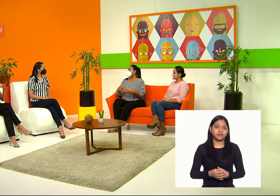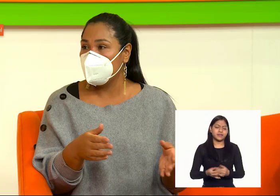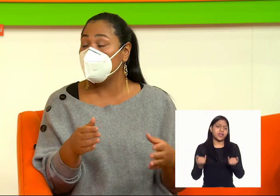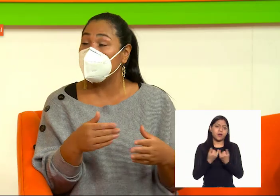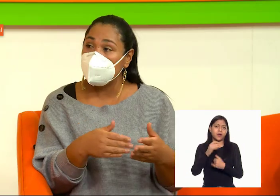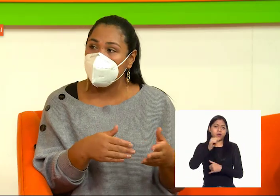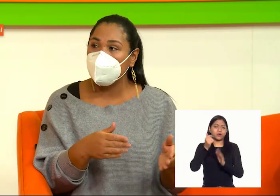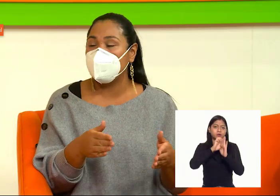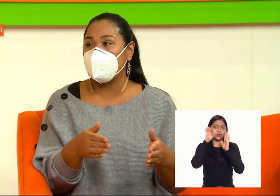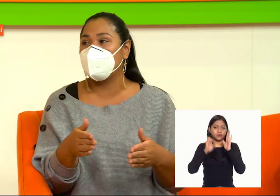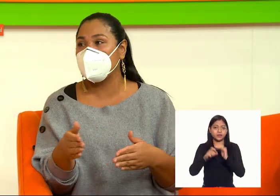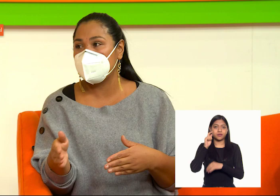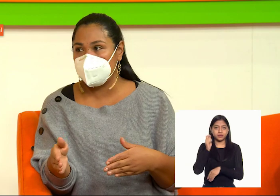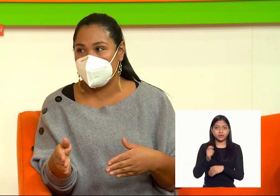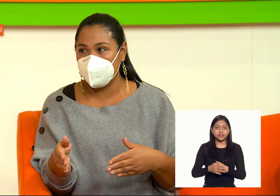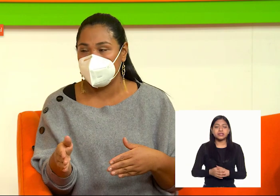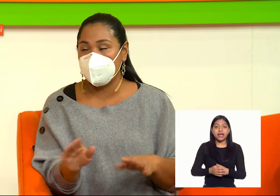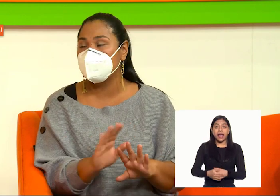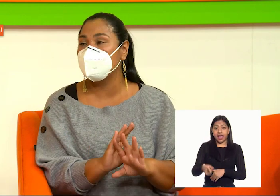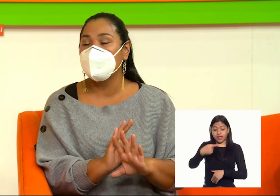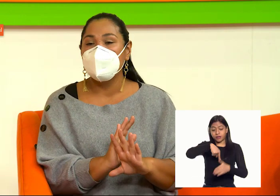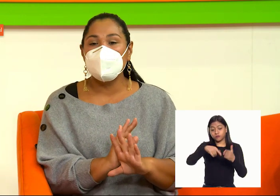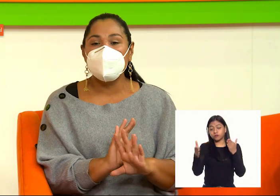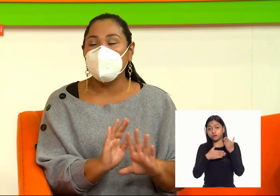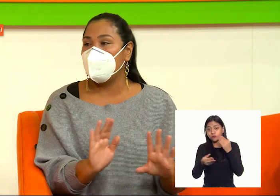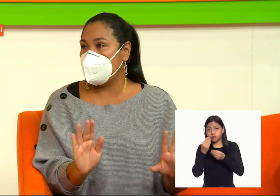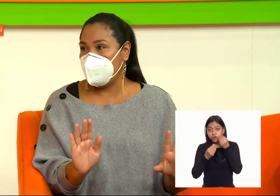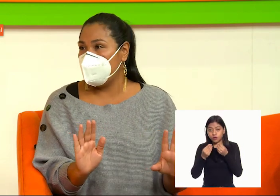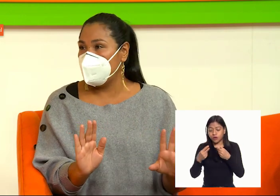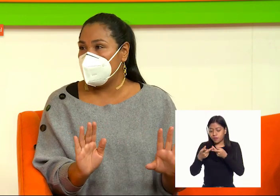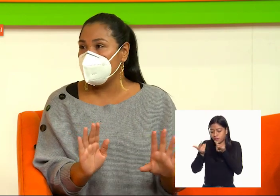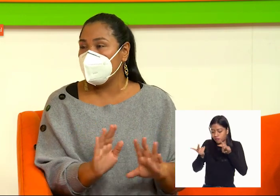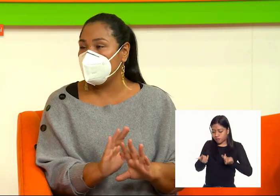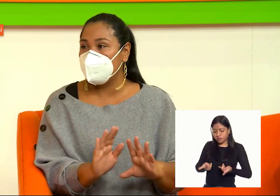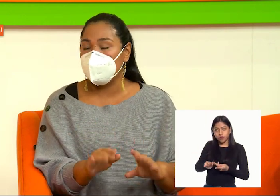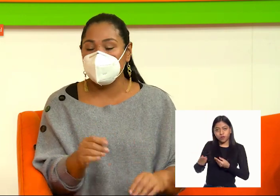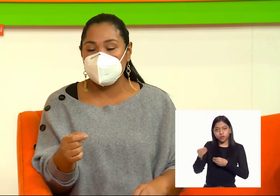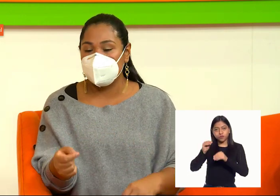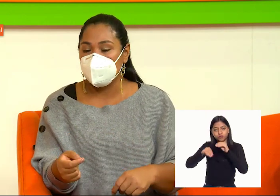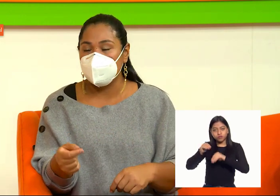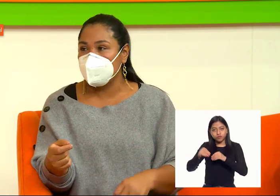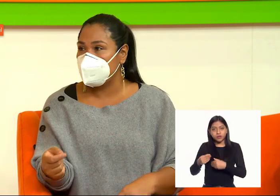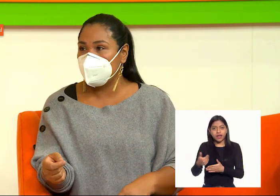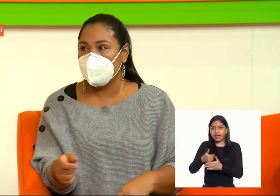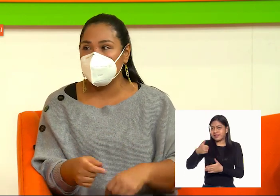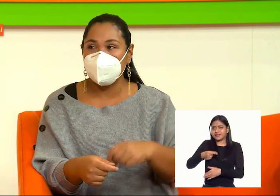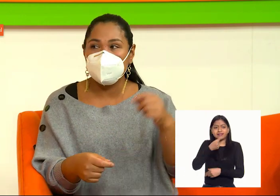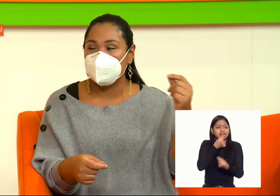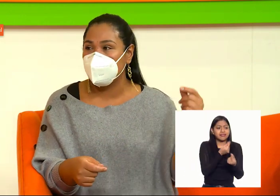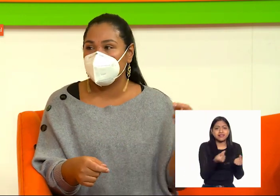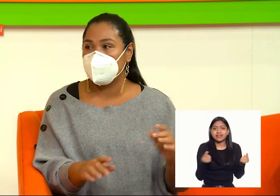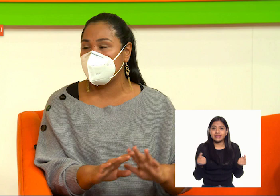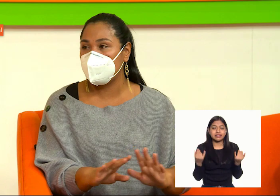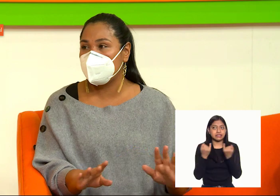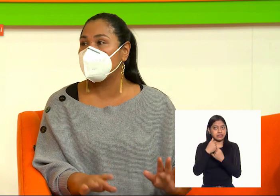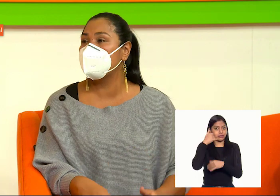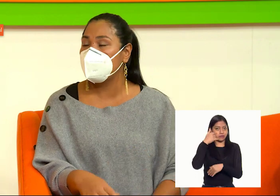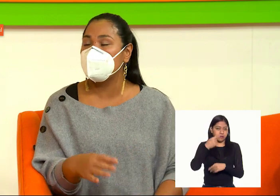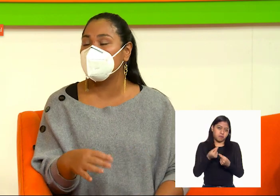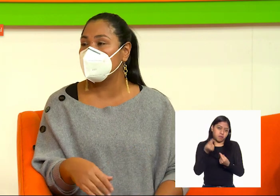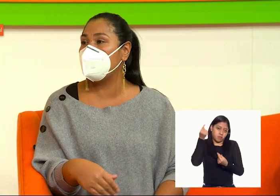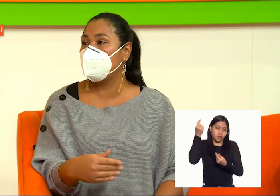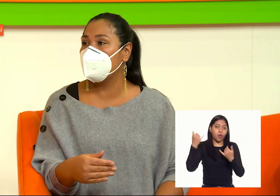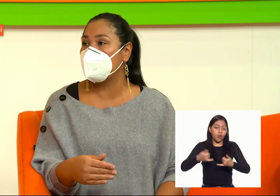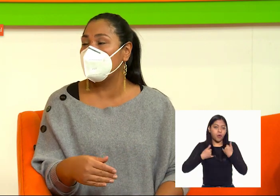sería un platillo a partir de una receta de cocina. Ese no falla, ¿no? Porque ese le gusta desde chicos, desde los más chicos hasta los más grandes.